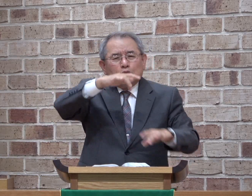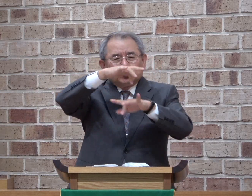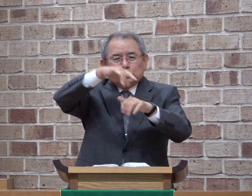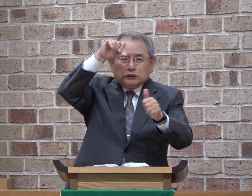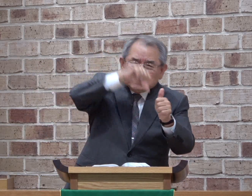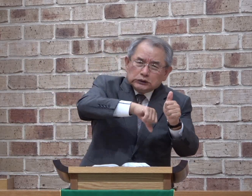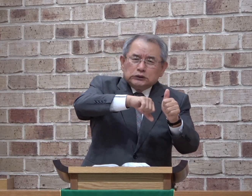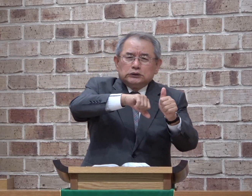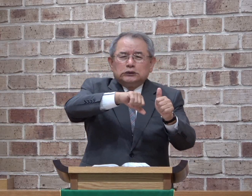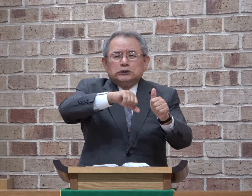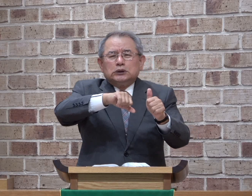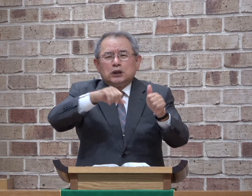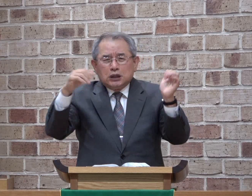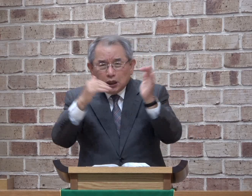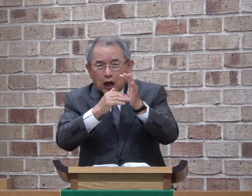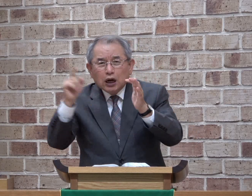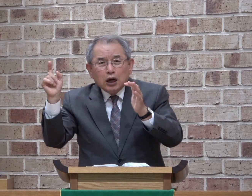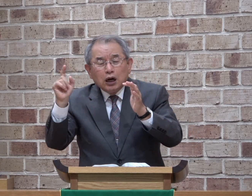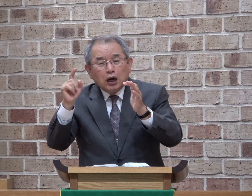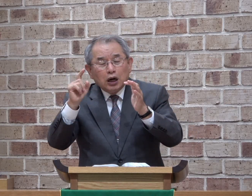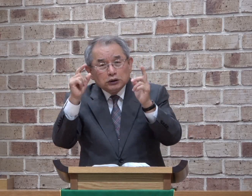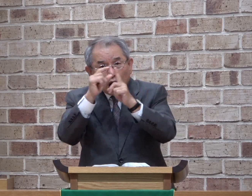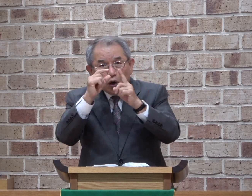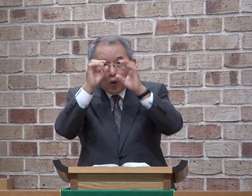내 딸이 흉악하게 귀신 들렸나이다.